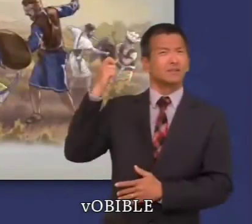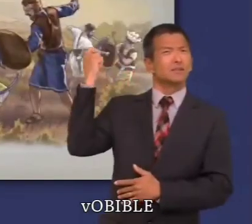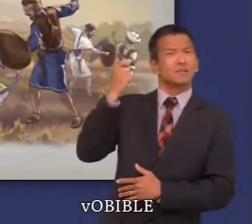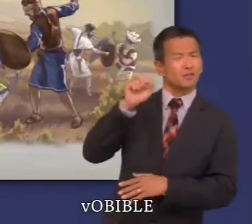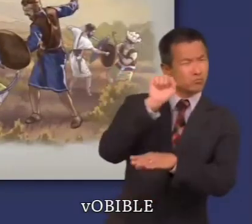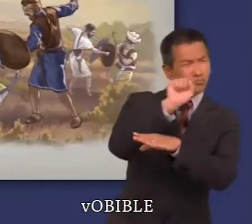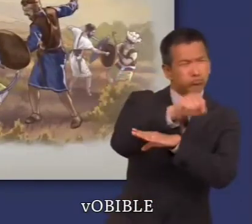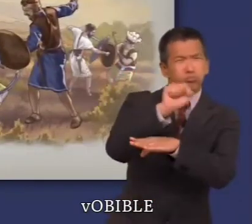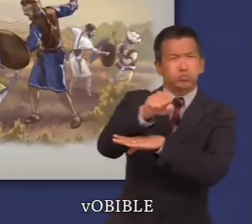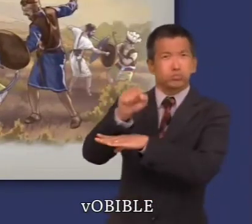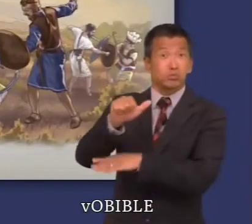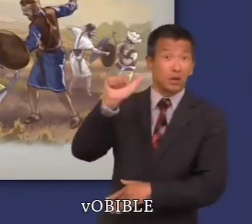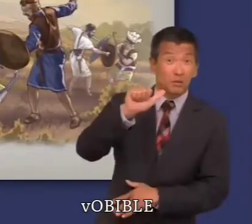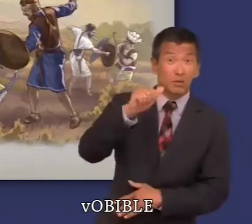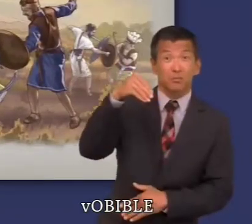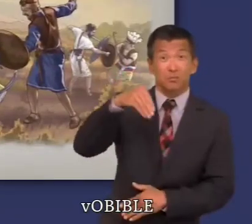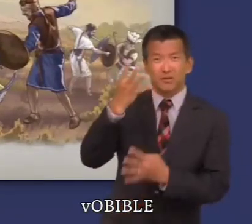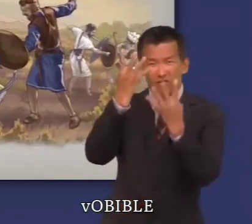aussi Cité de David.